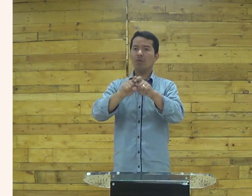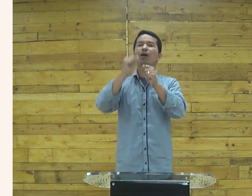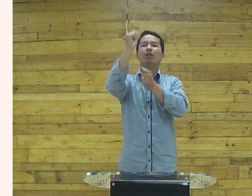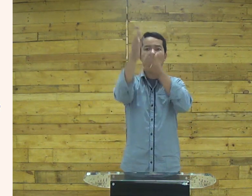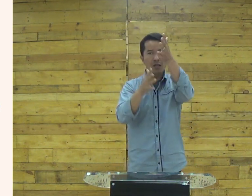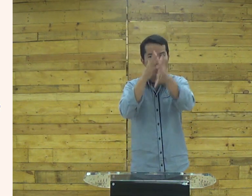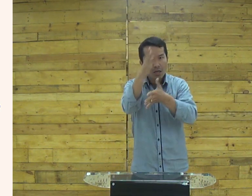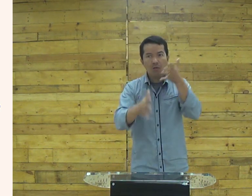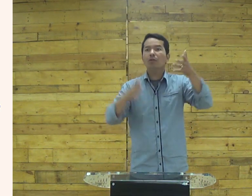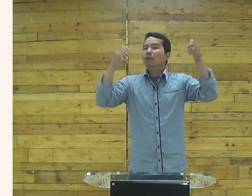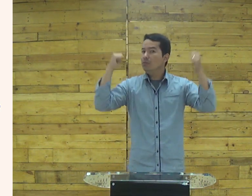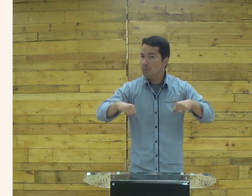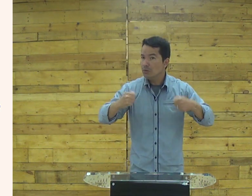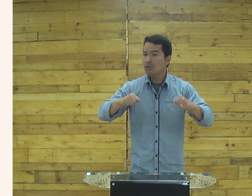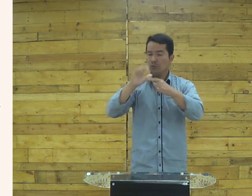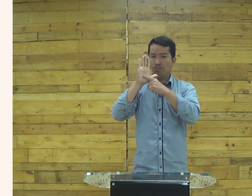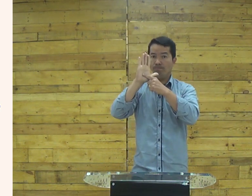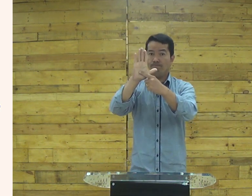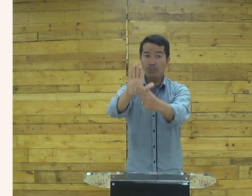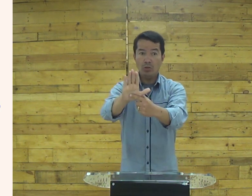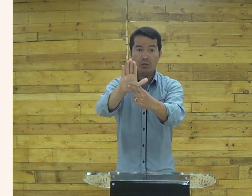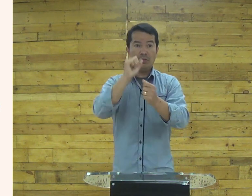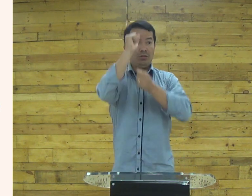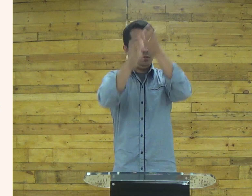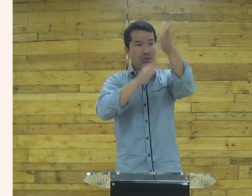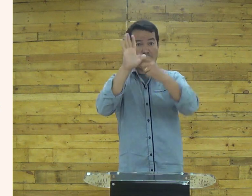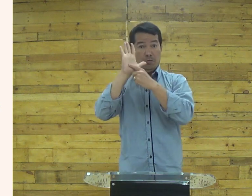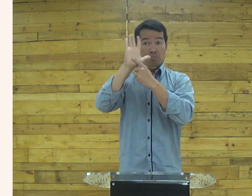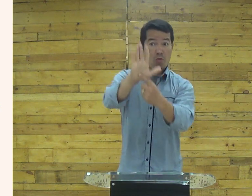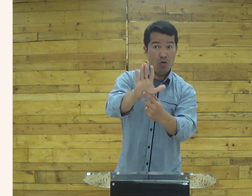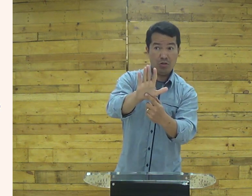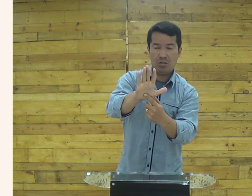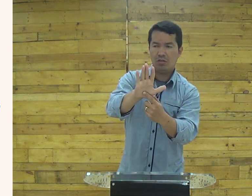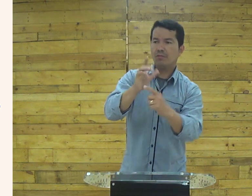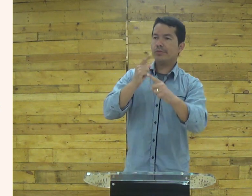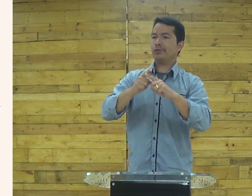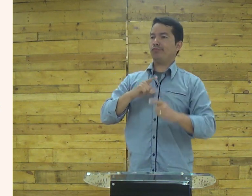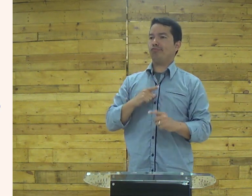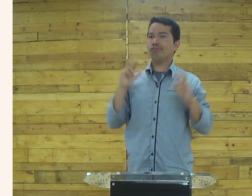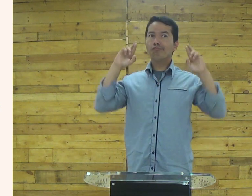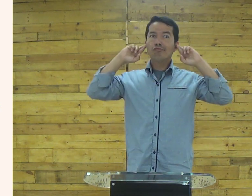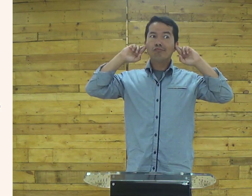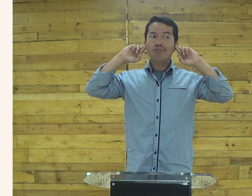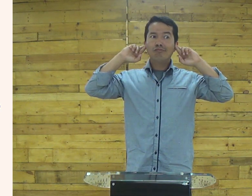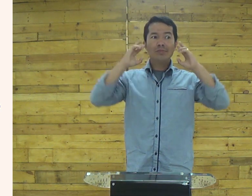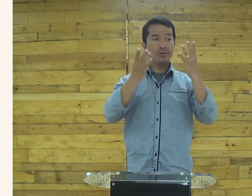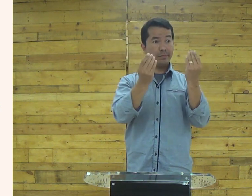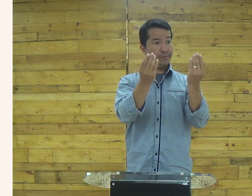Vamos, temos que, essa é a ordem de irmos evangelizar através de Libras, mostrar.